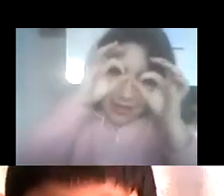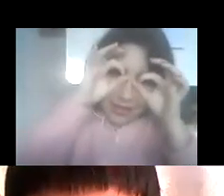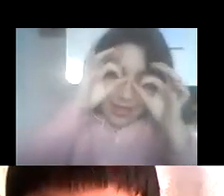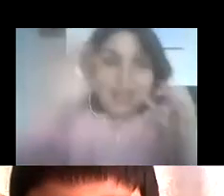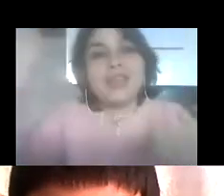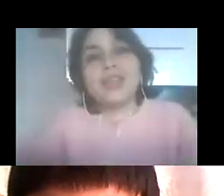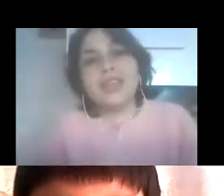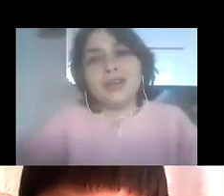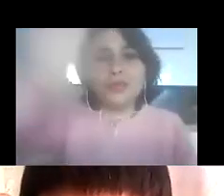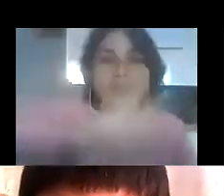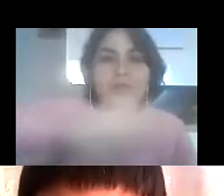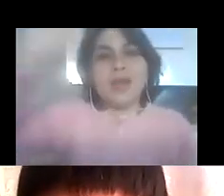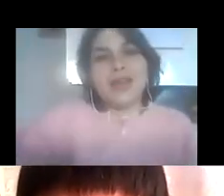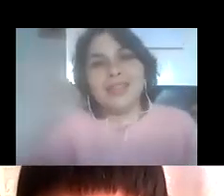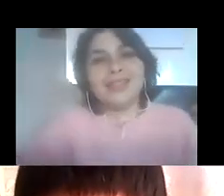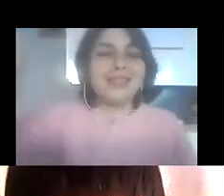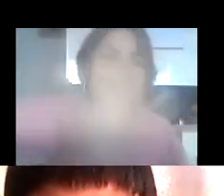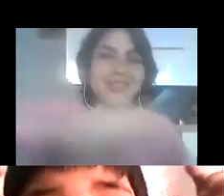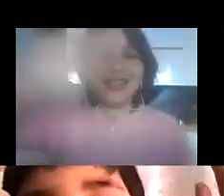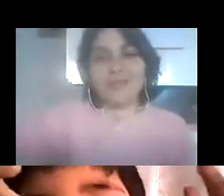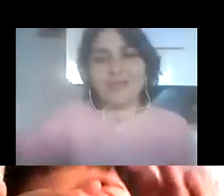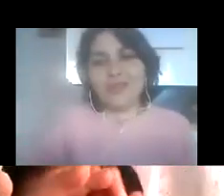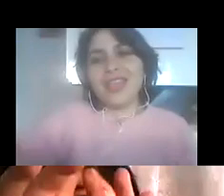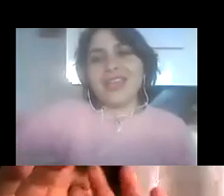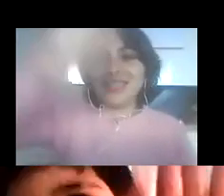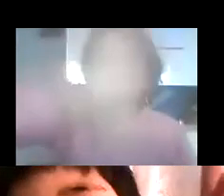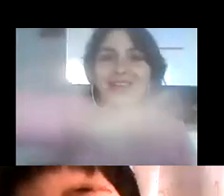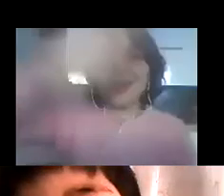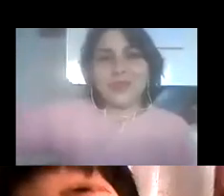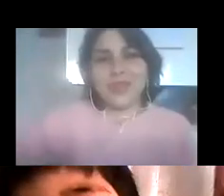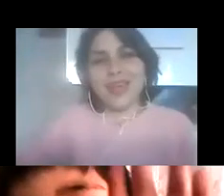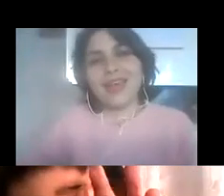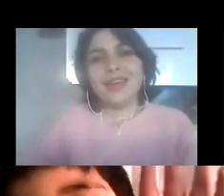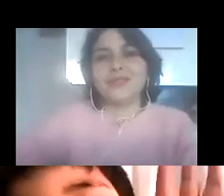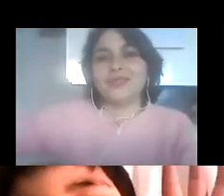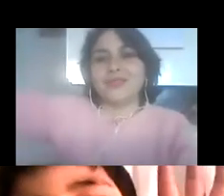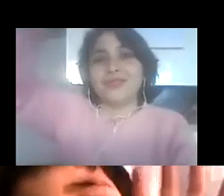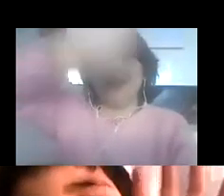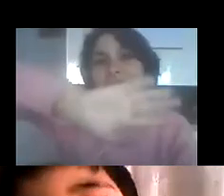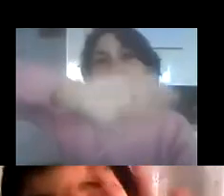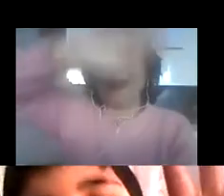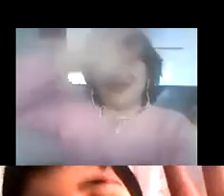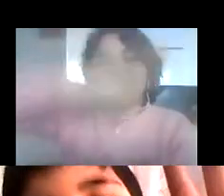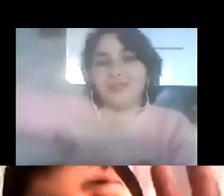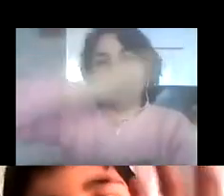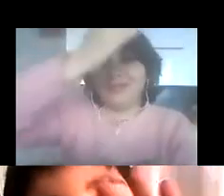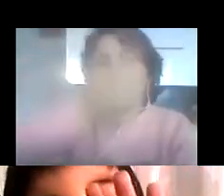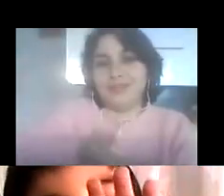mirar. Y con mi manito te voy a saludar.